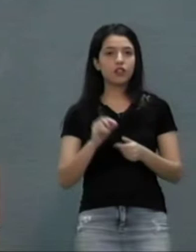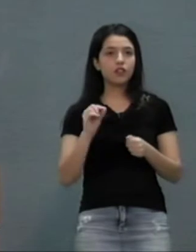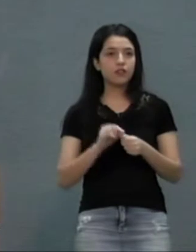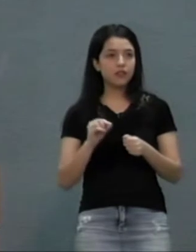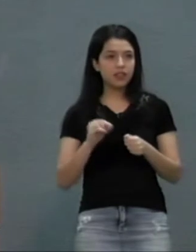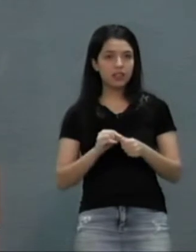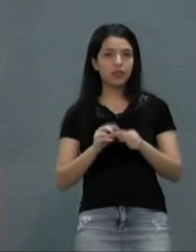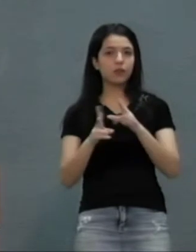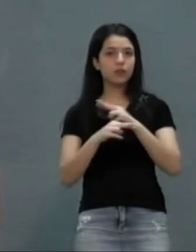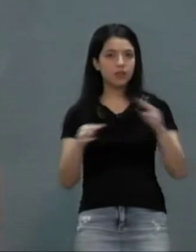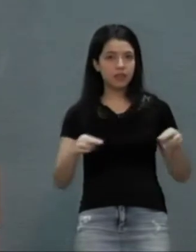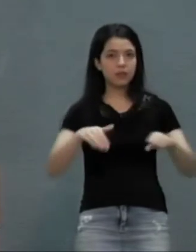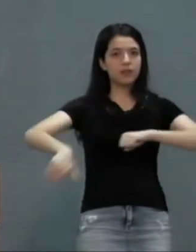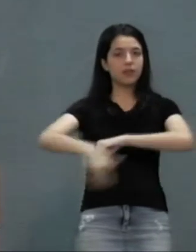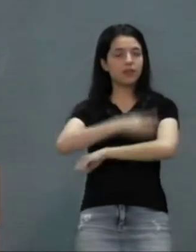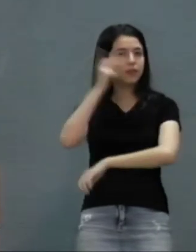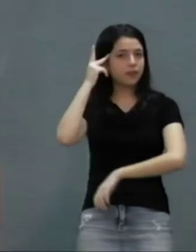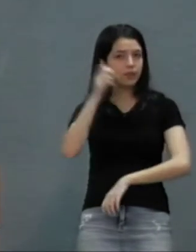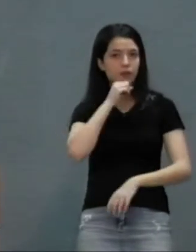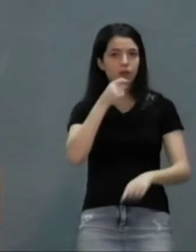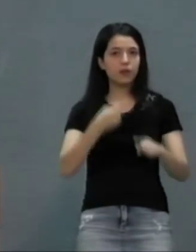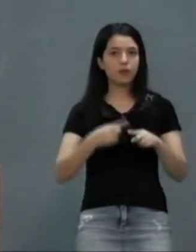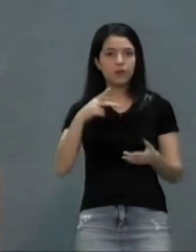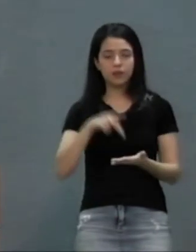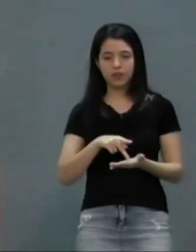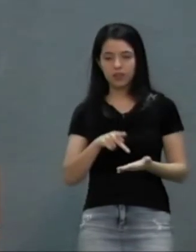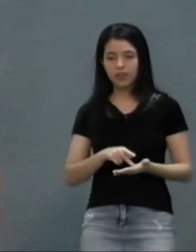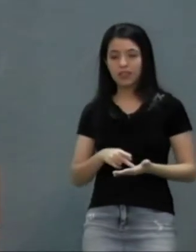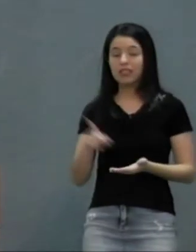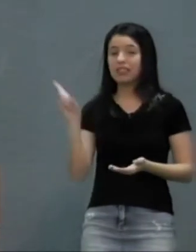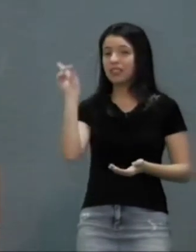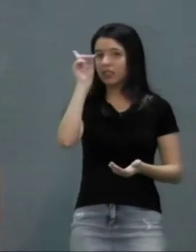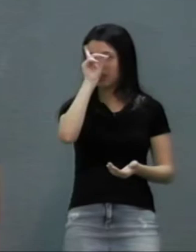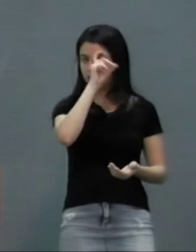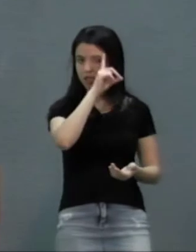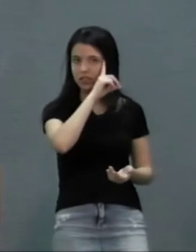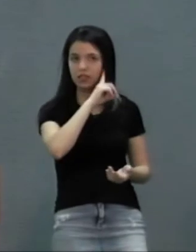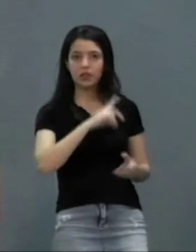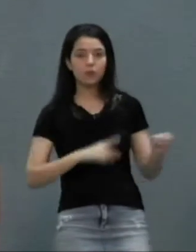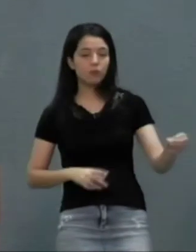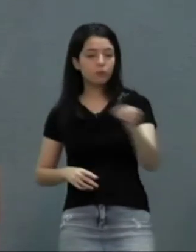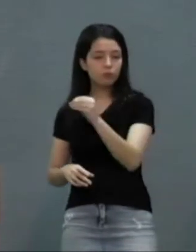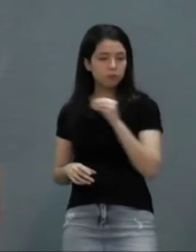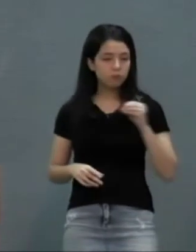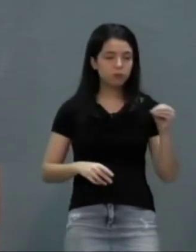Porto Velho. Porque, na verdade, a avenida está crítica, é buraco, muito, muito buraco para todos os lugares.